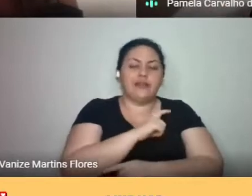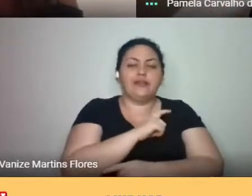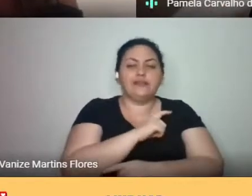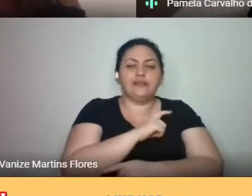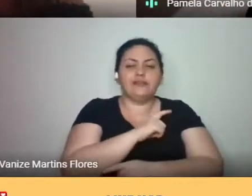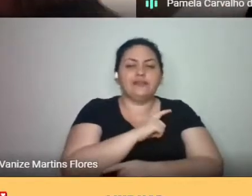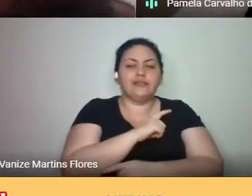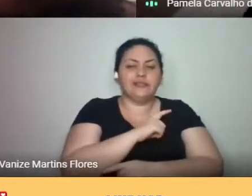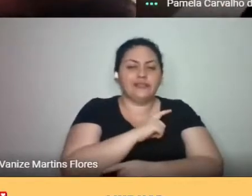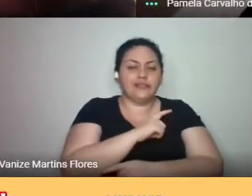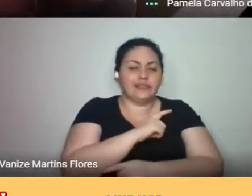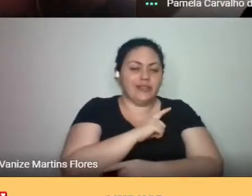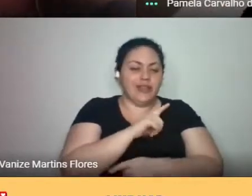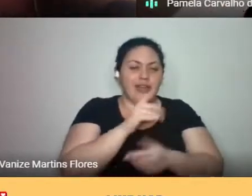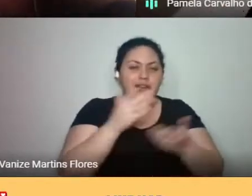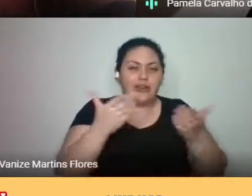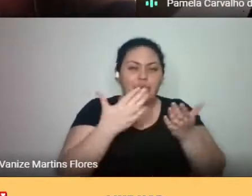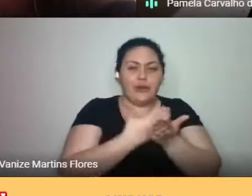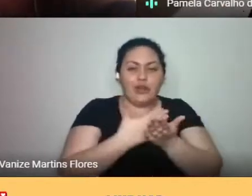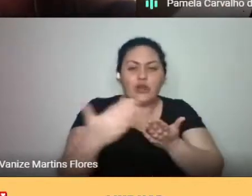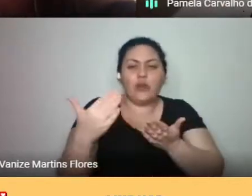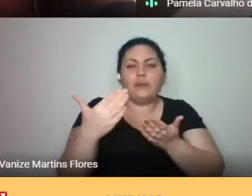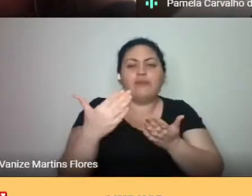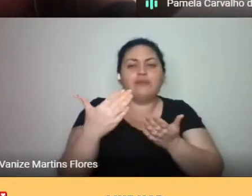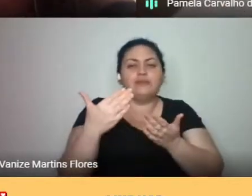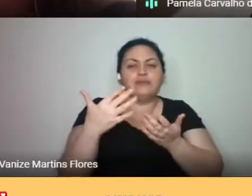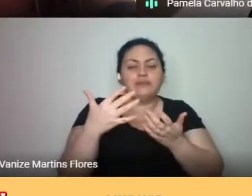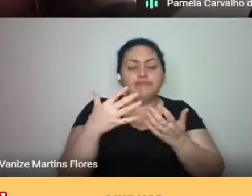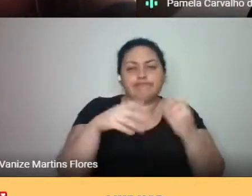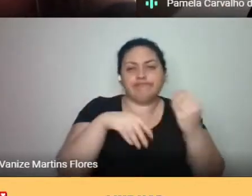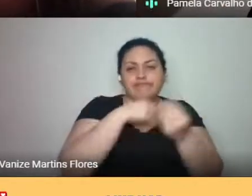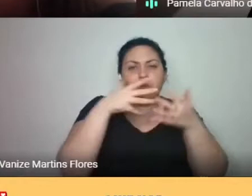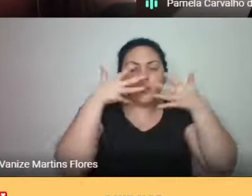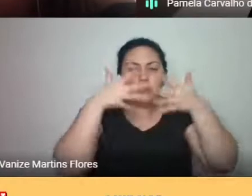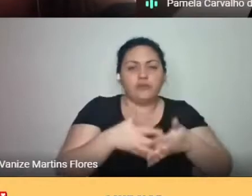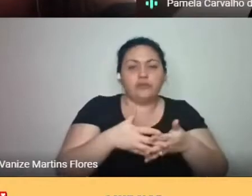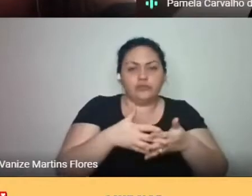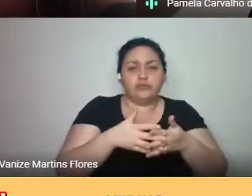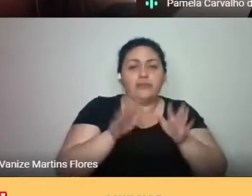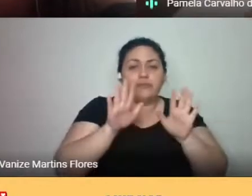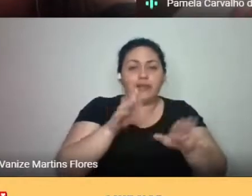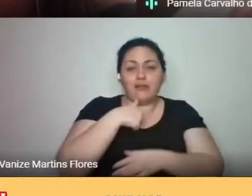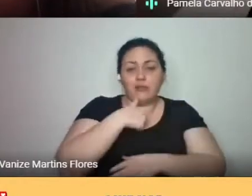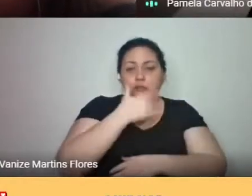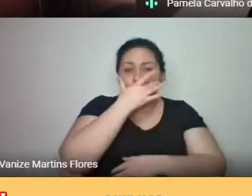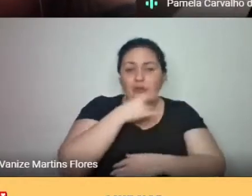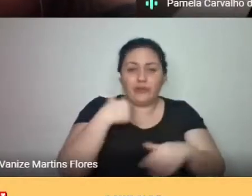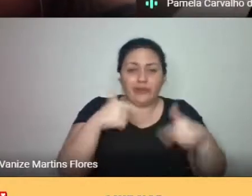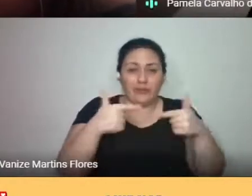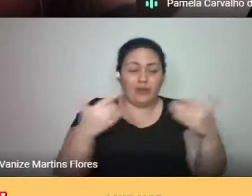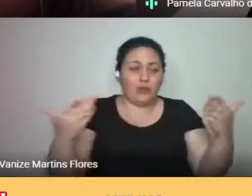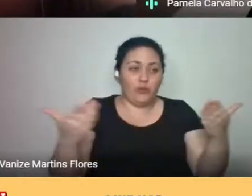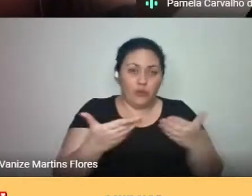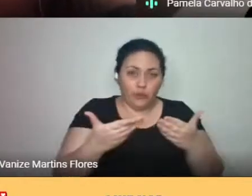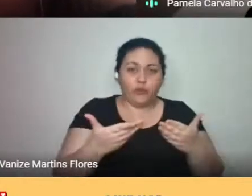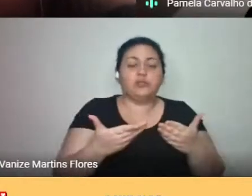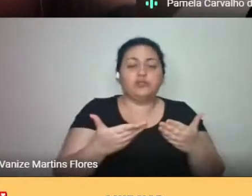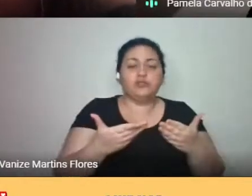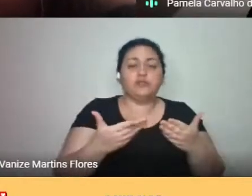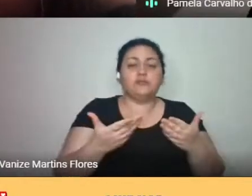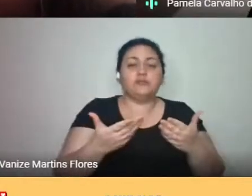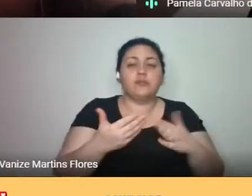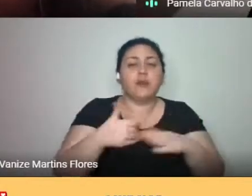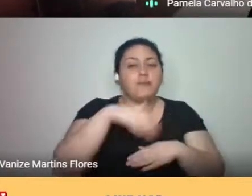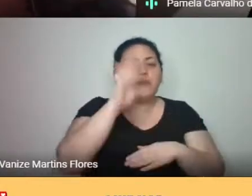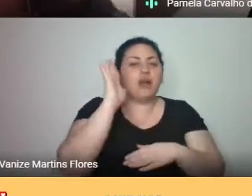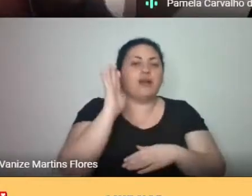tudo entrando, eu acho que o trabalho hoje é o que mais coloca a gente tendo que lidar com a tecnologia, né,